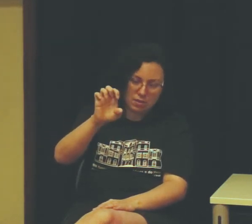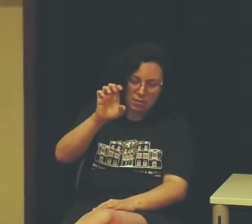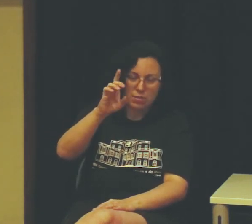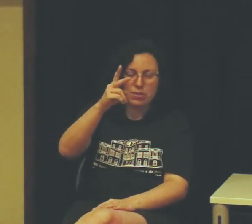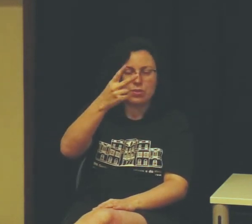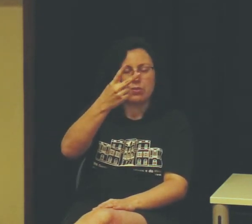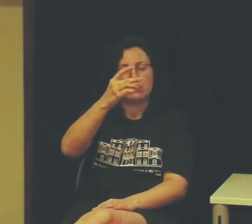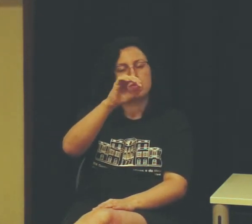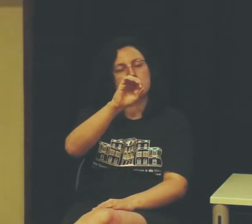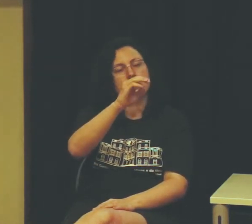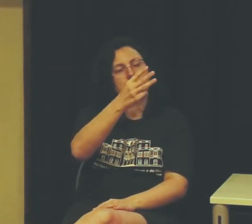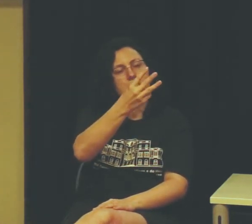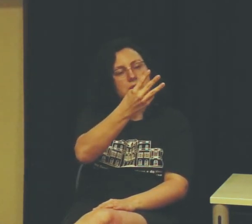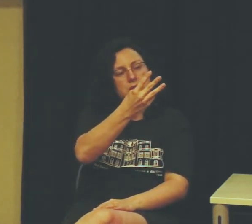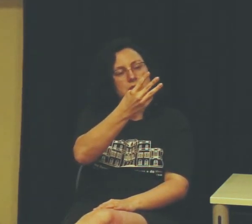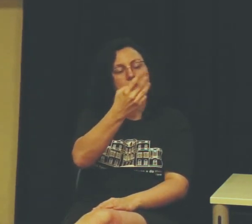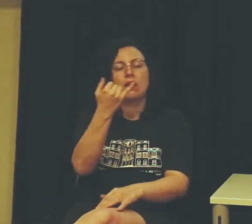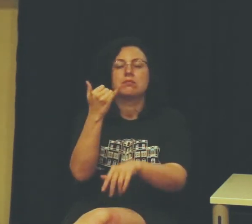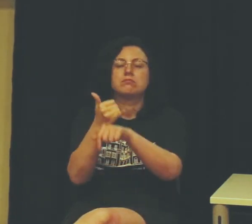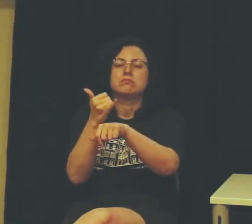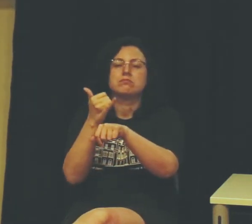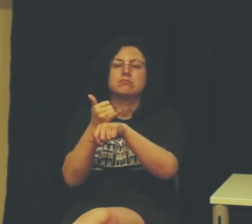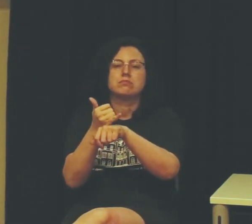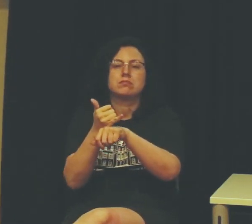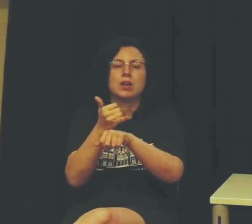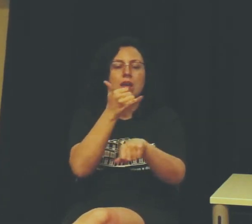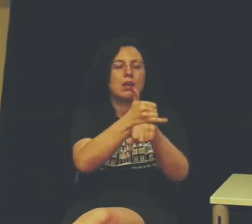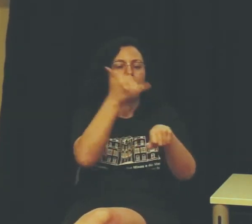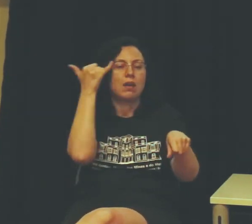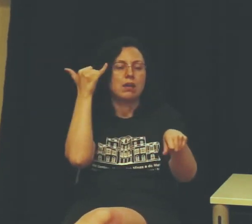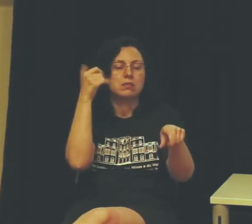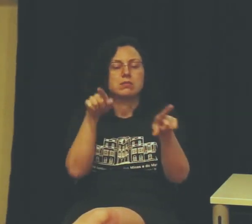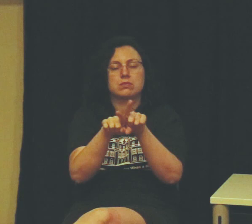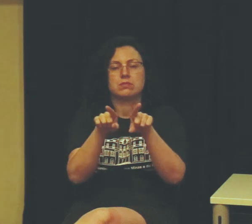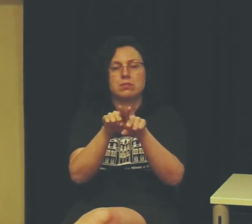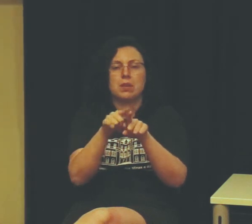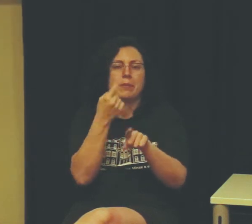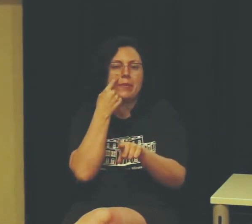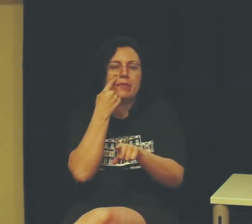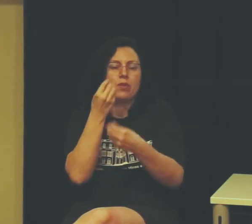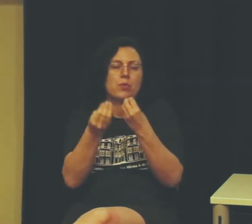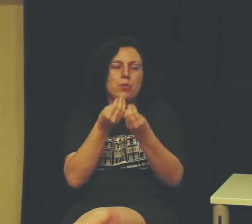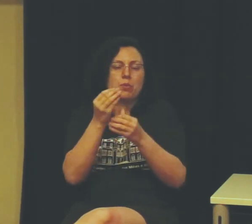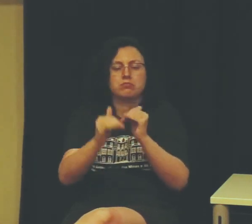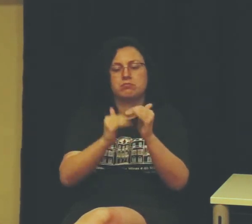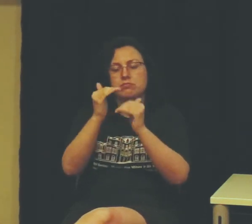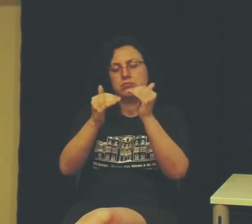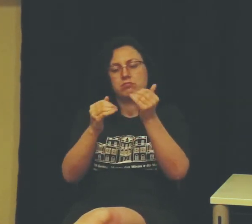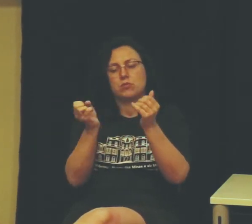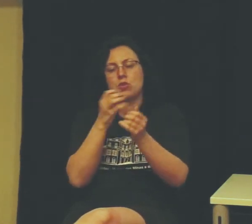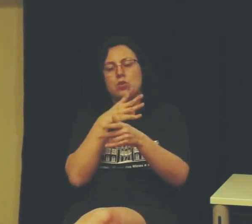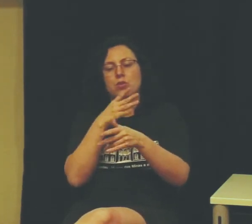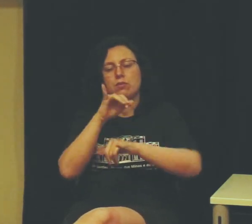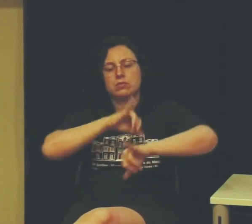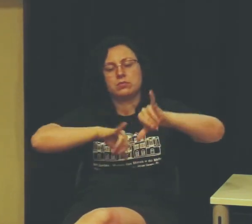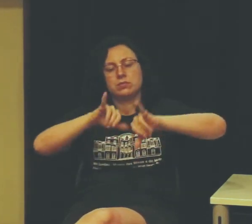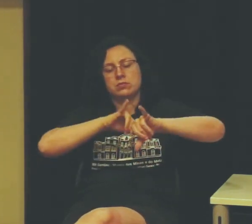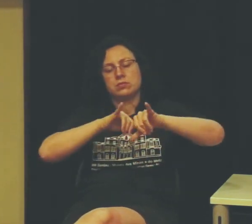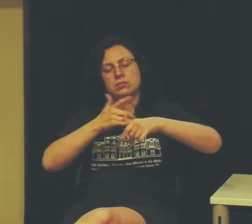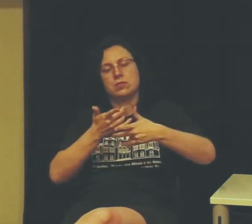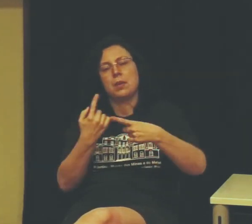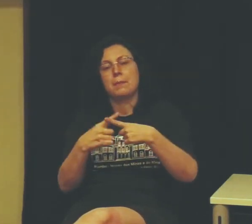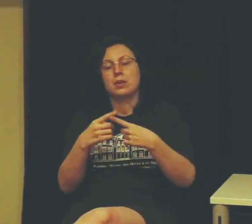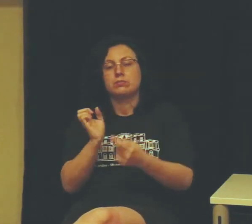ferro ou o aço. Então, só para vocês terem ideia de como que era o trabalho do desenvolvimento de novos elementos químicos.